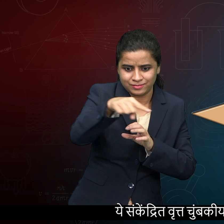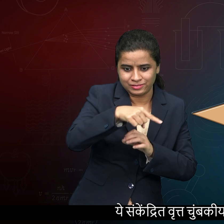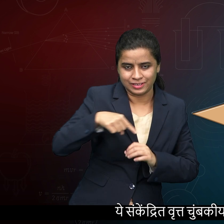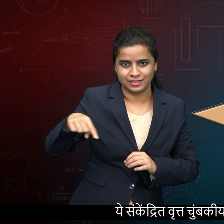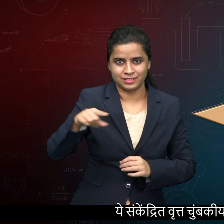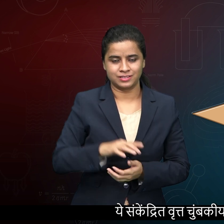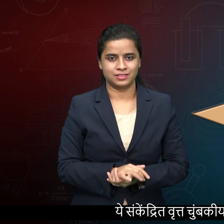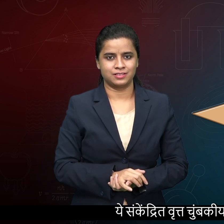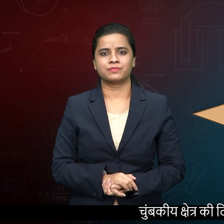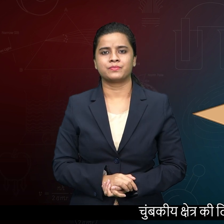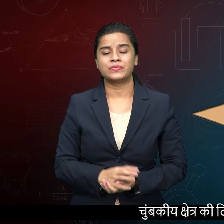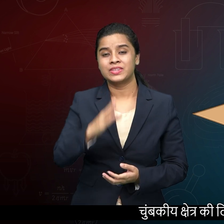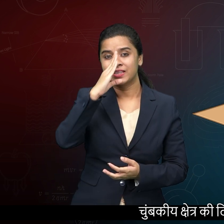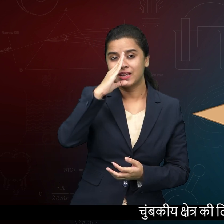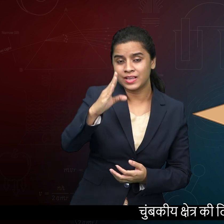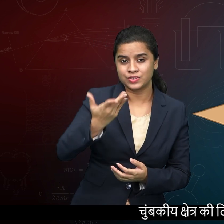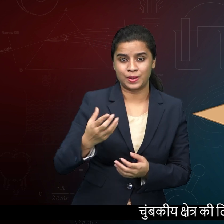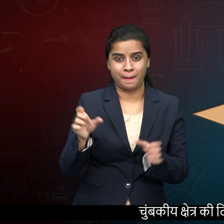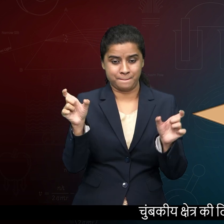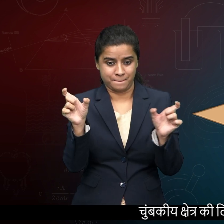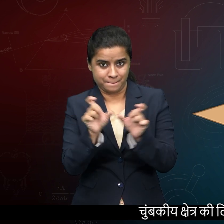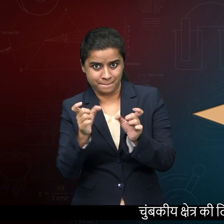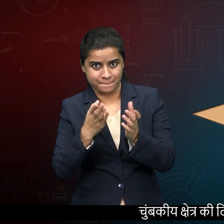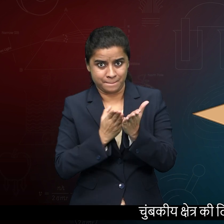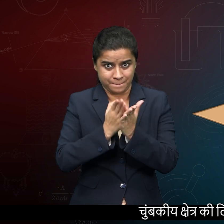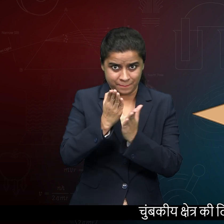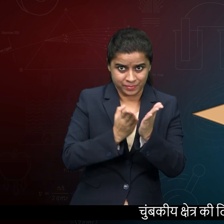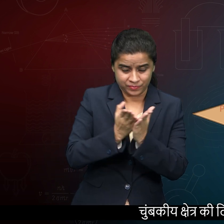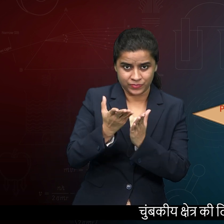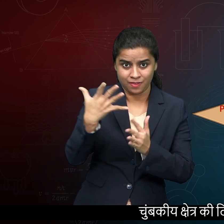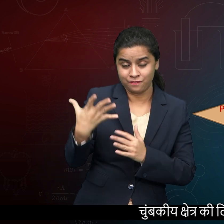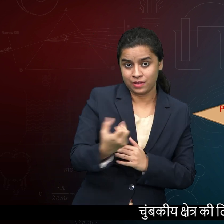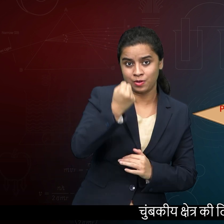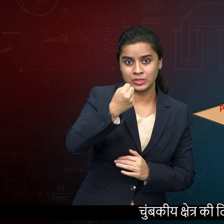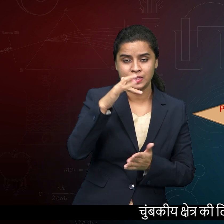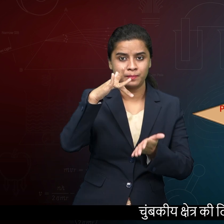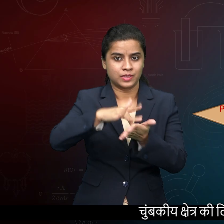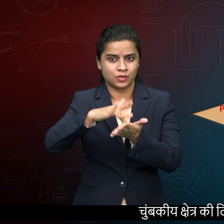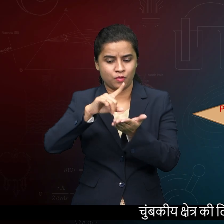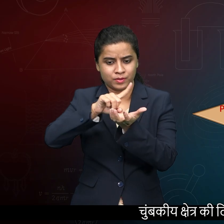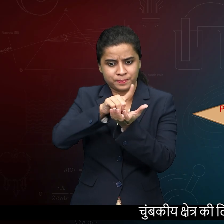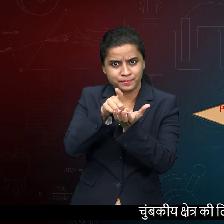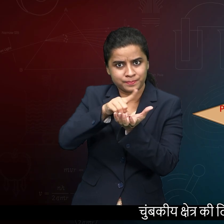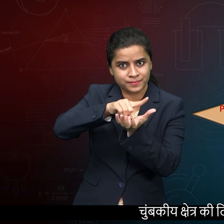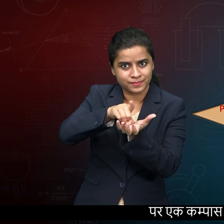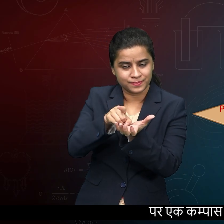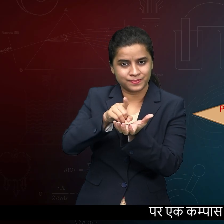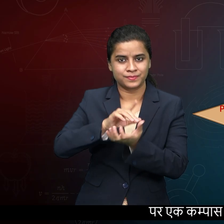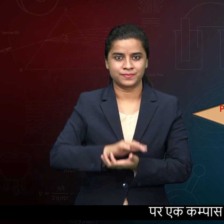है। चुंबकीय क्षेत्र की दिशा एक वृत्त के ऊपर एक बिंदु P पर एक